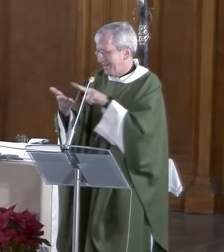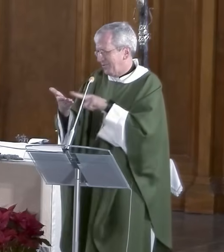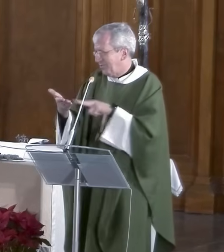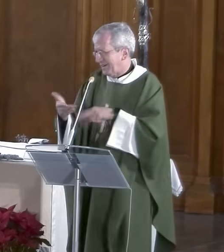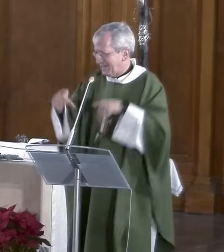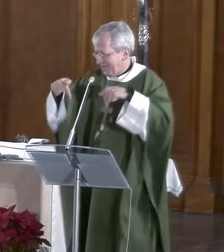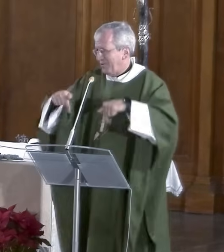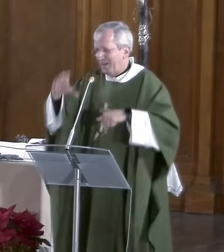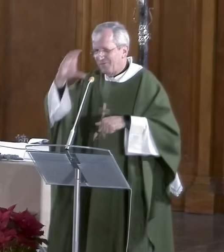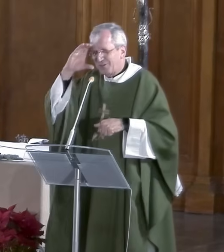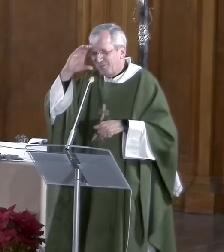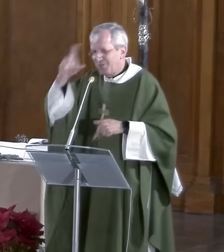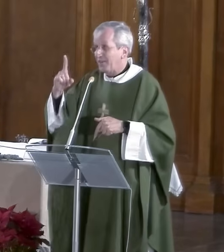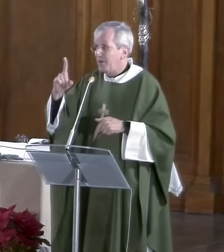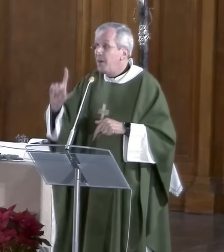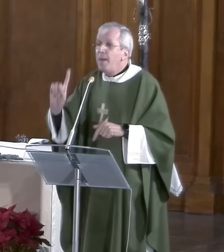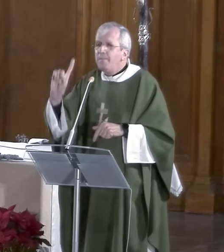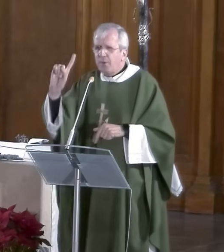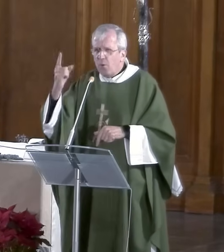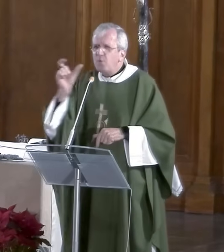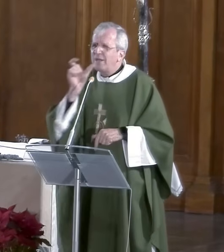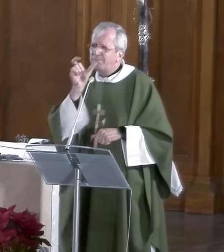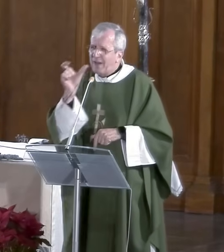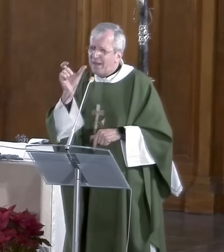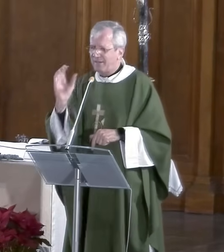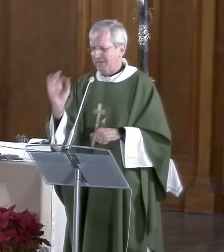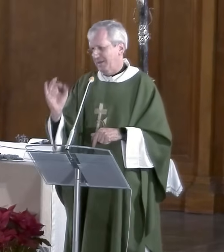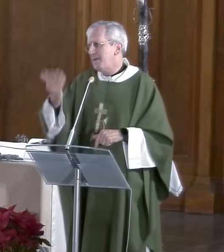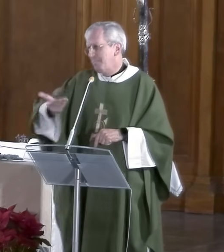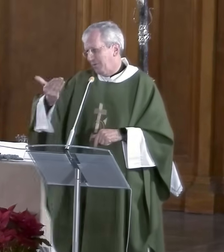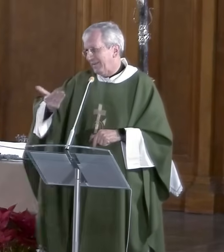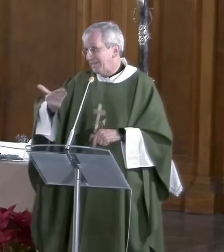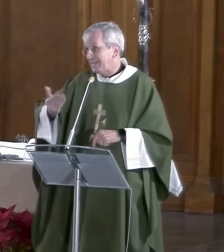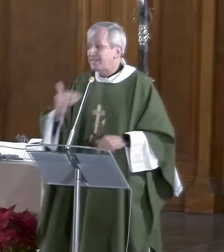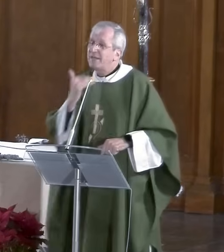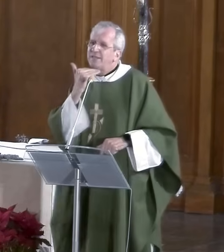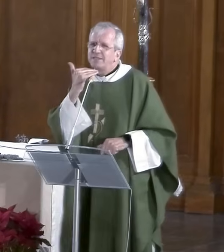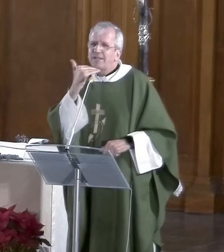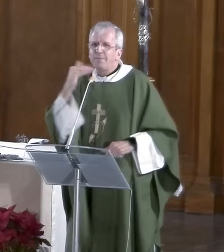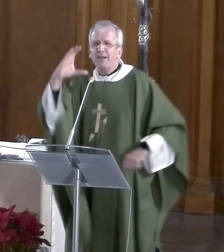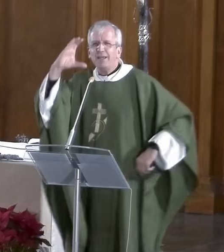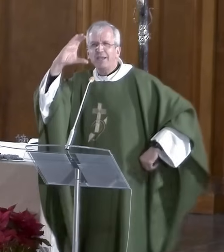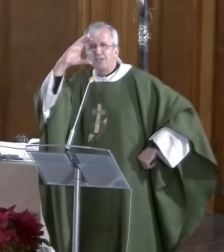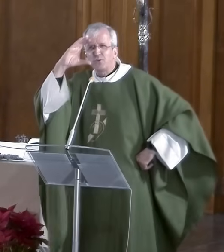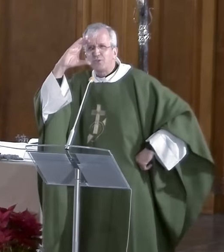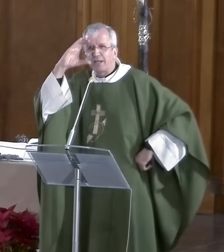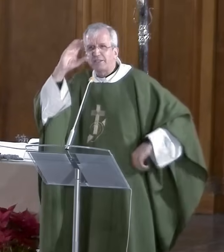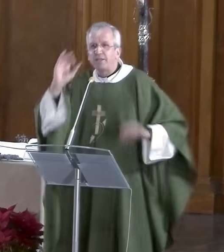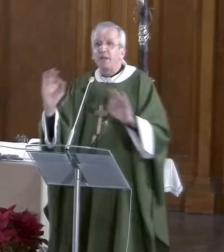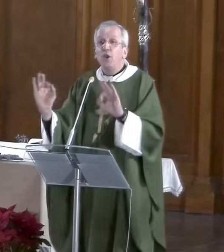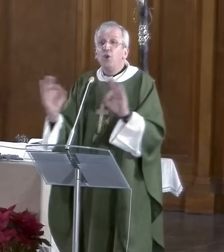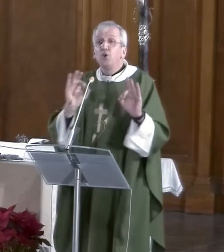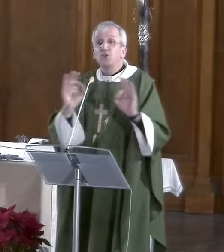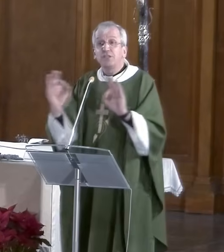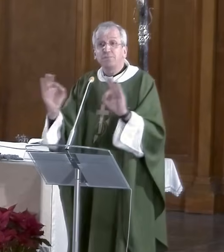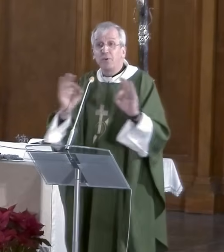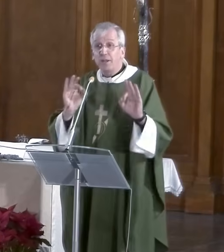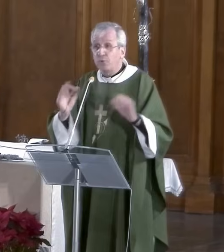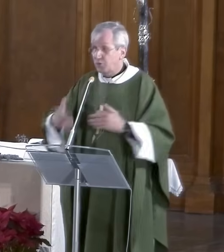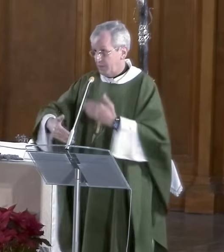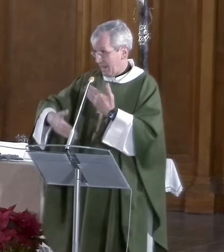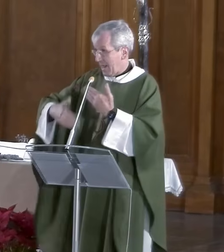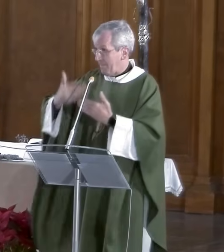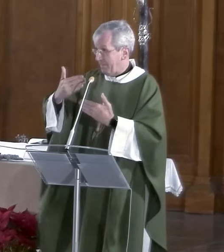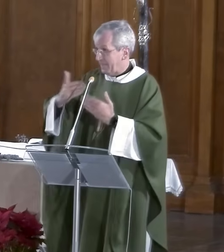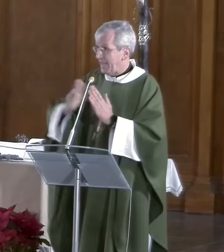estas lecturas que hoy hemos escuchado, pero unas palabras importantes es saber escuchar, es decir, nos